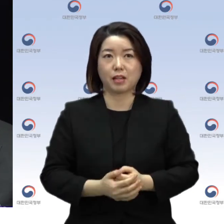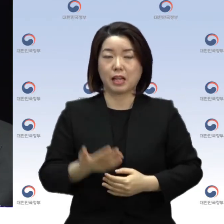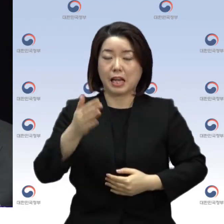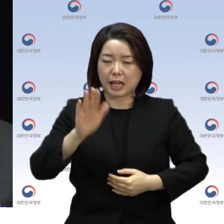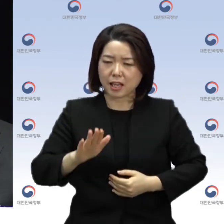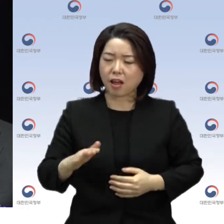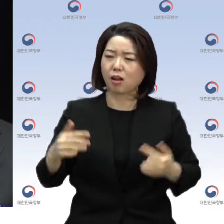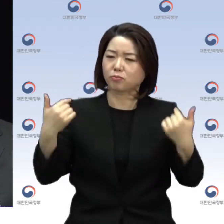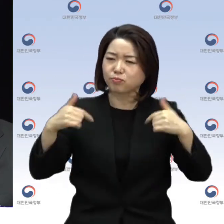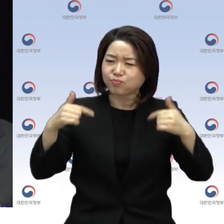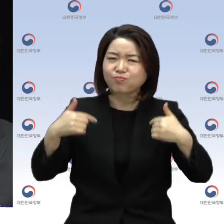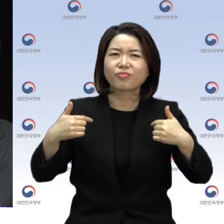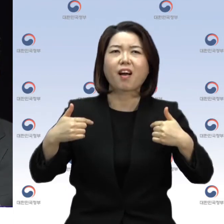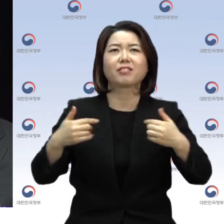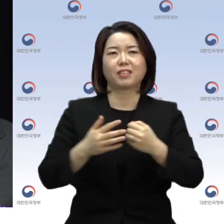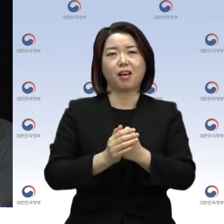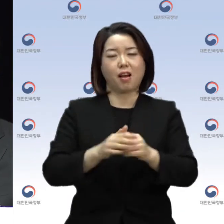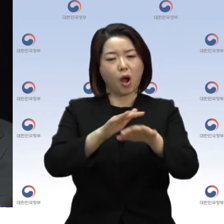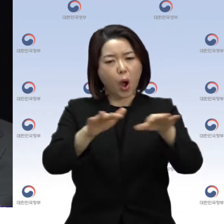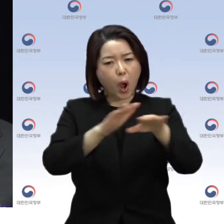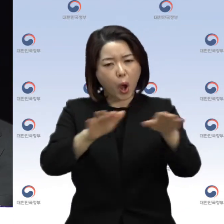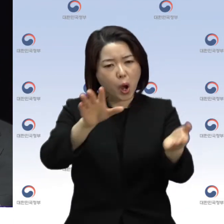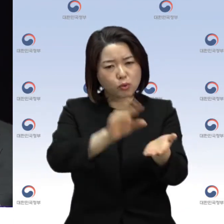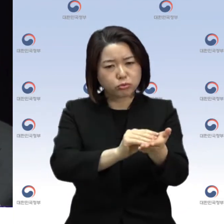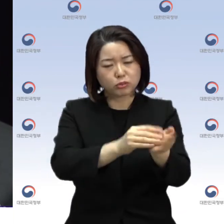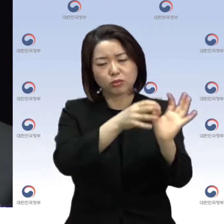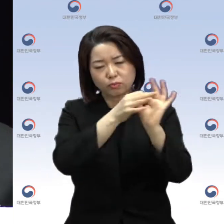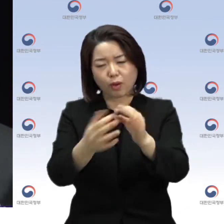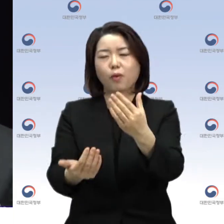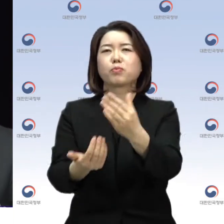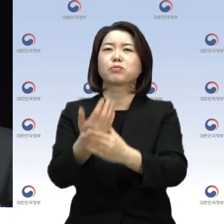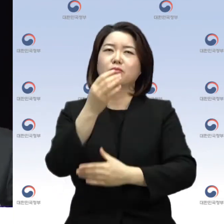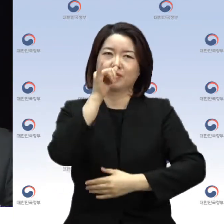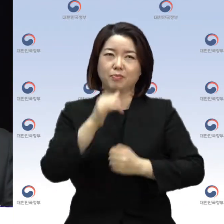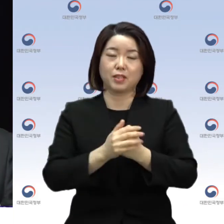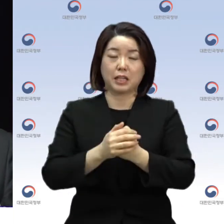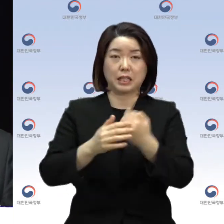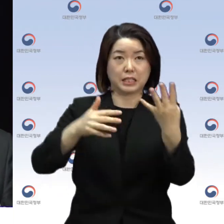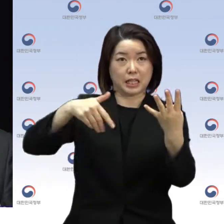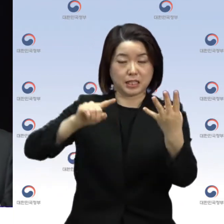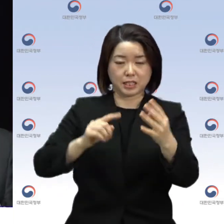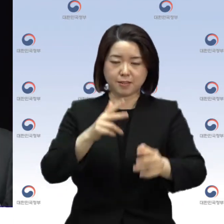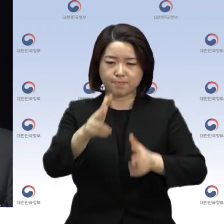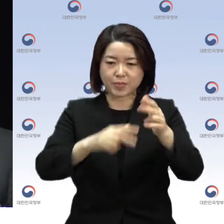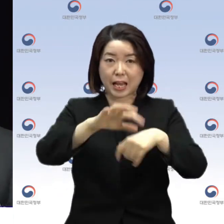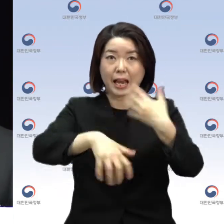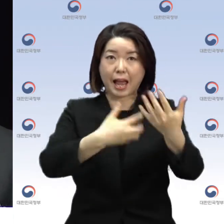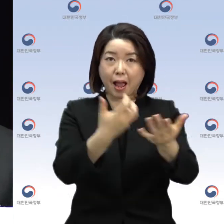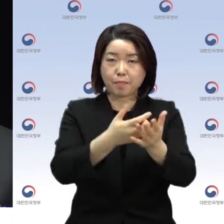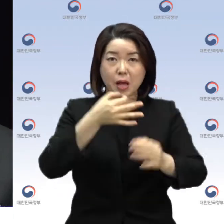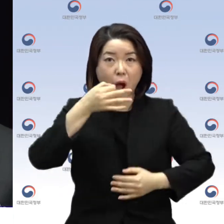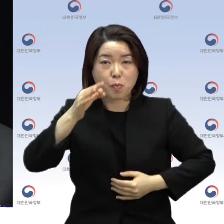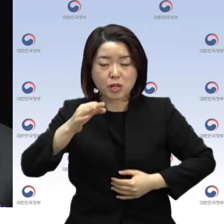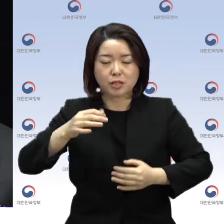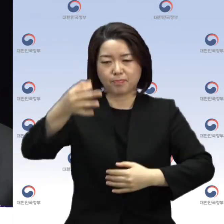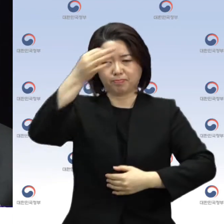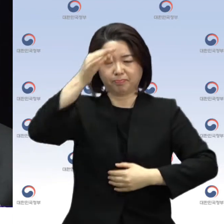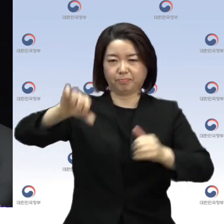그러나 늘 그렇듯이 해결해야 할 과제는 계속 생기고 있습니다. 4차 산업혁명으로 대변되는 기술환경